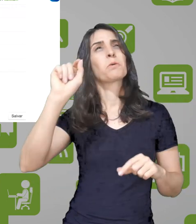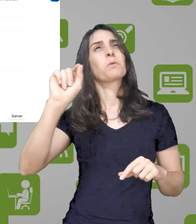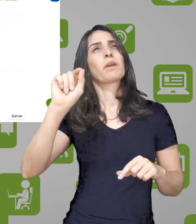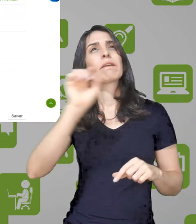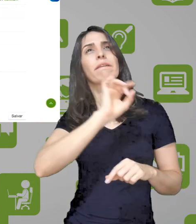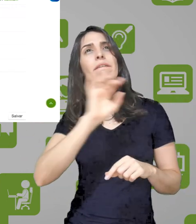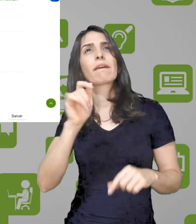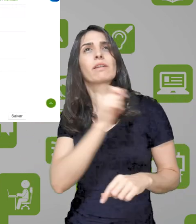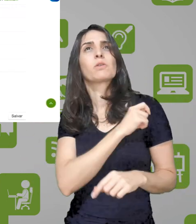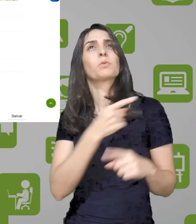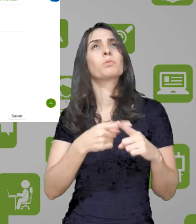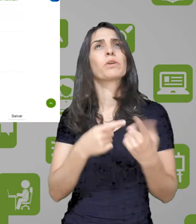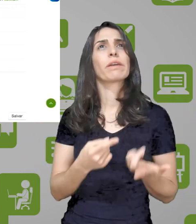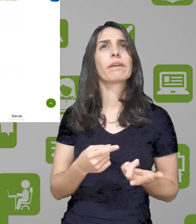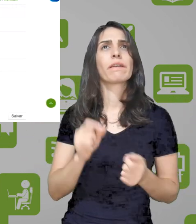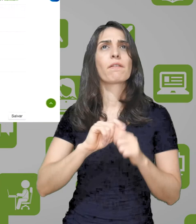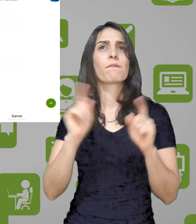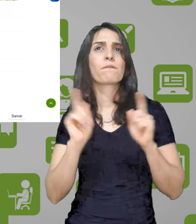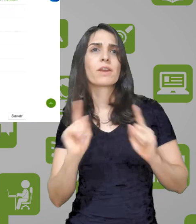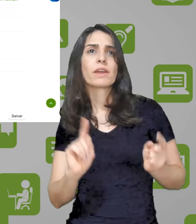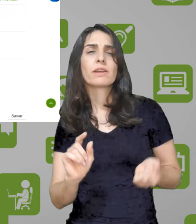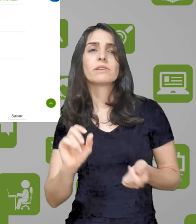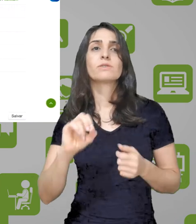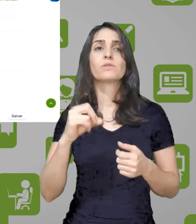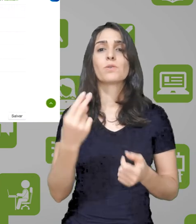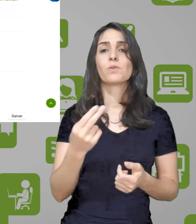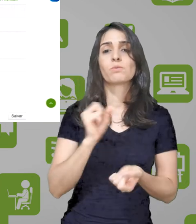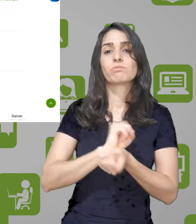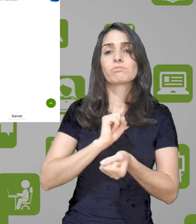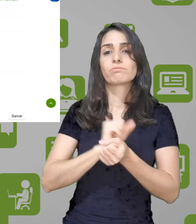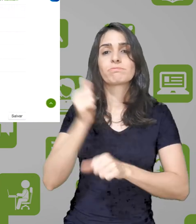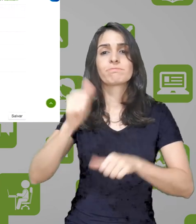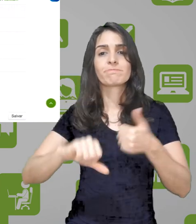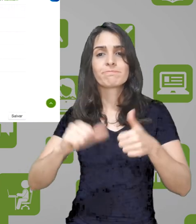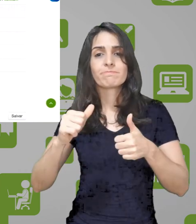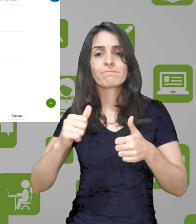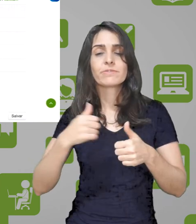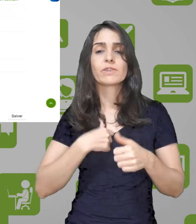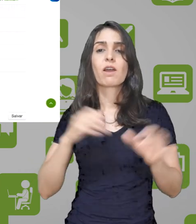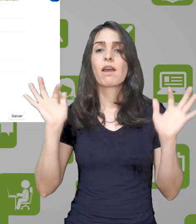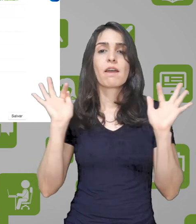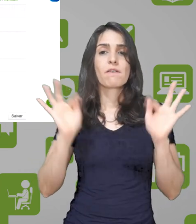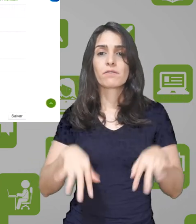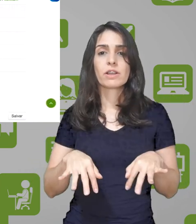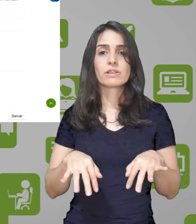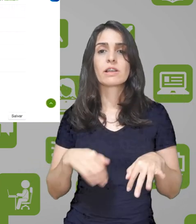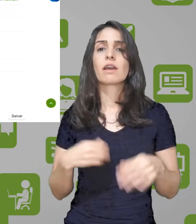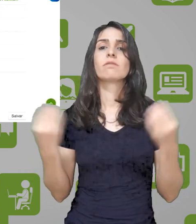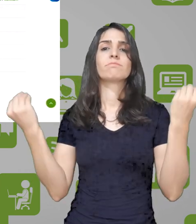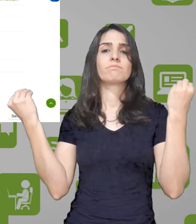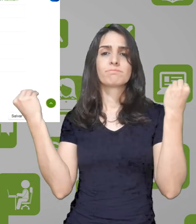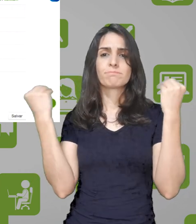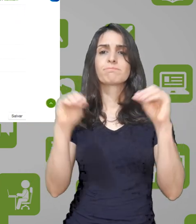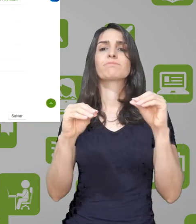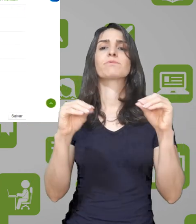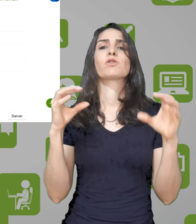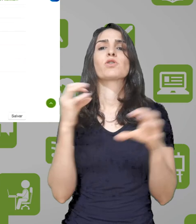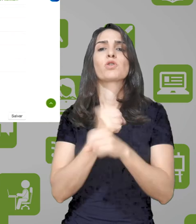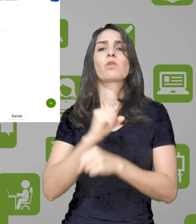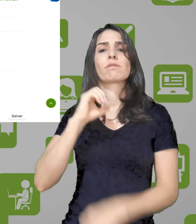vai conseguir lembrar de cada aluno está em branco porque ele realmente não fez ou está aguardando então quando finalizar